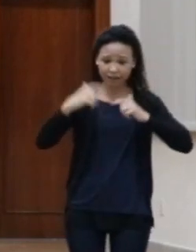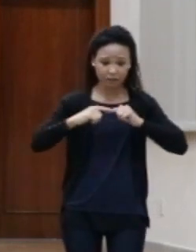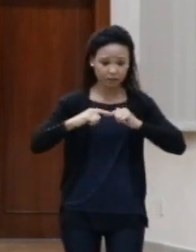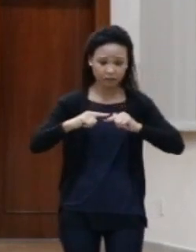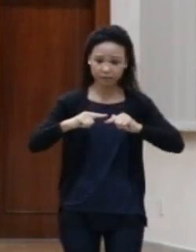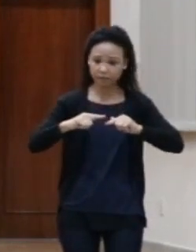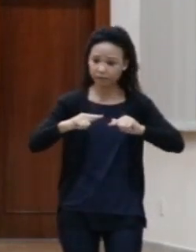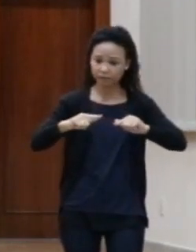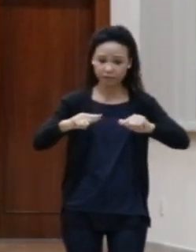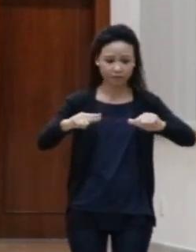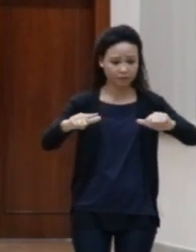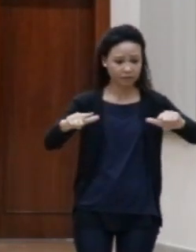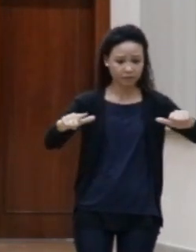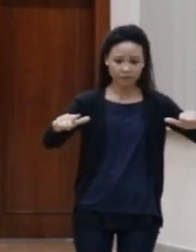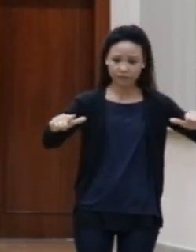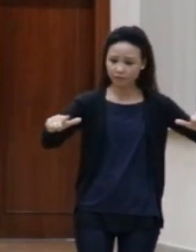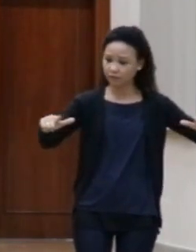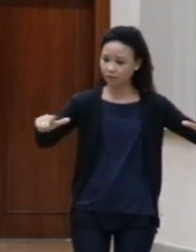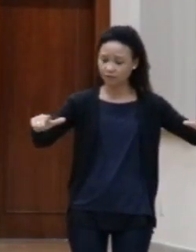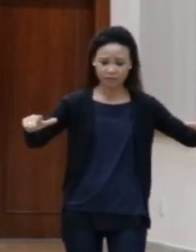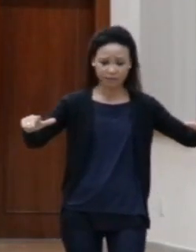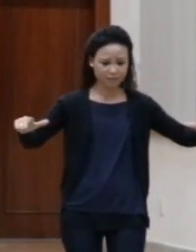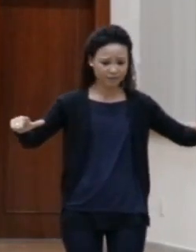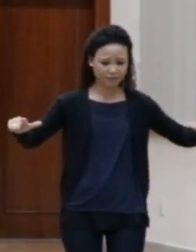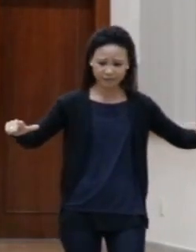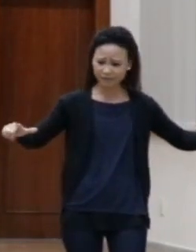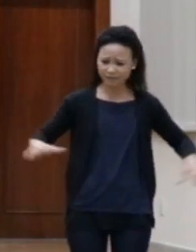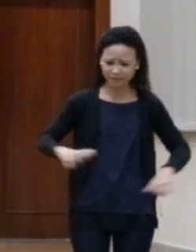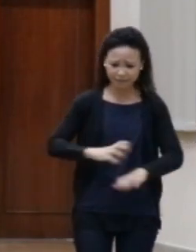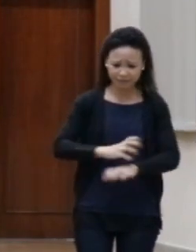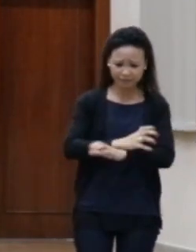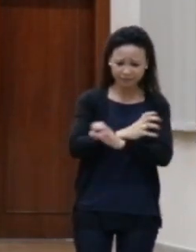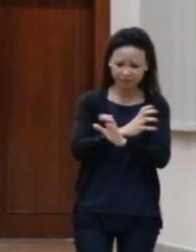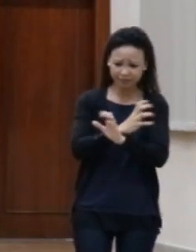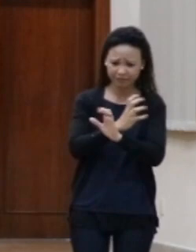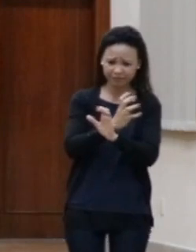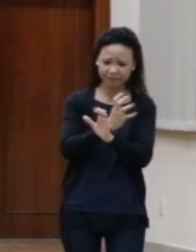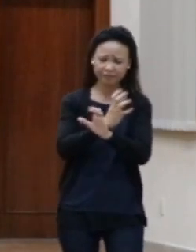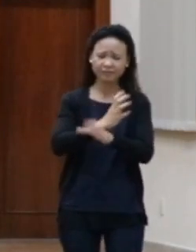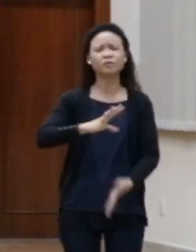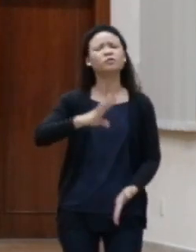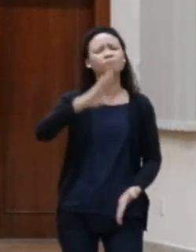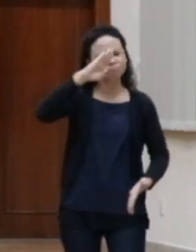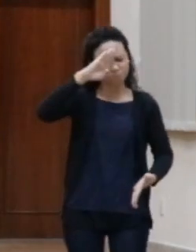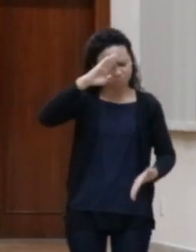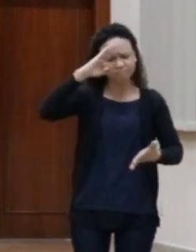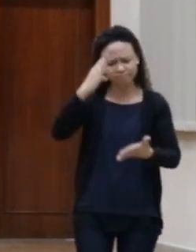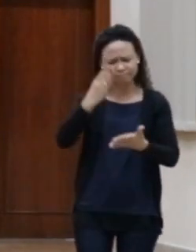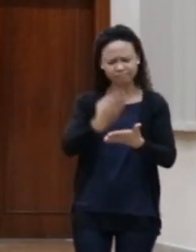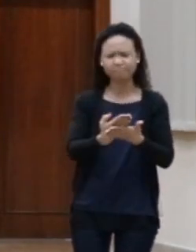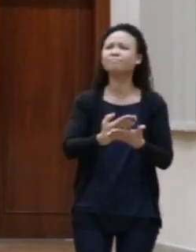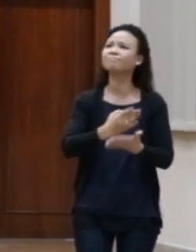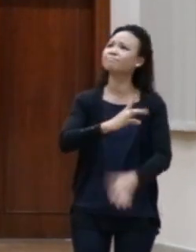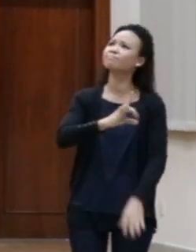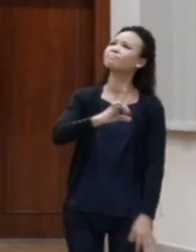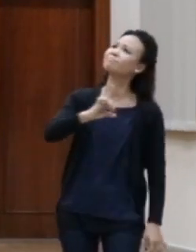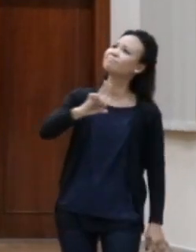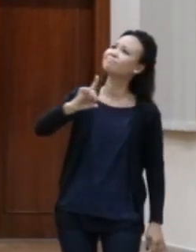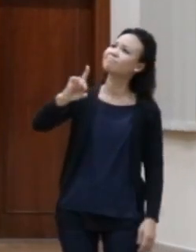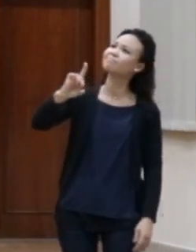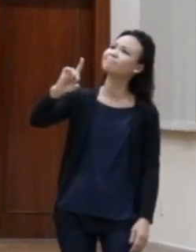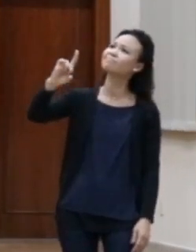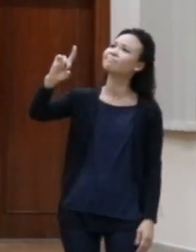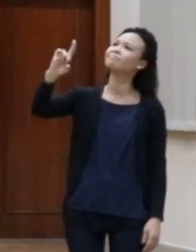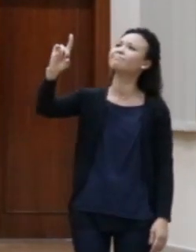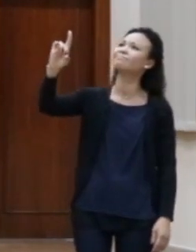seu fruto, mesmo que não haja alimento nos campos, eu me